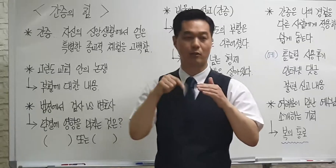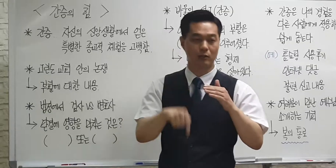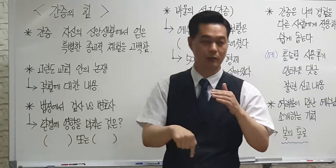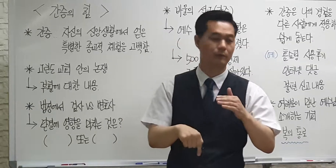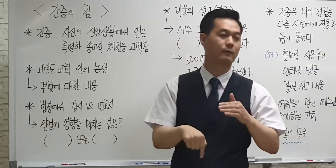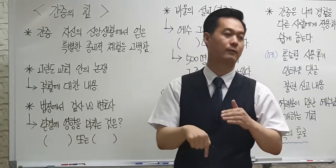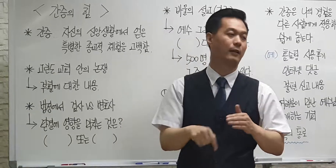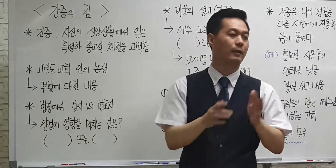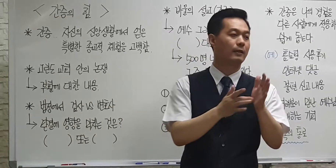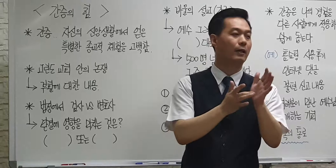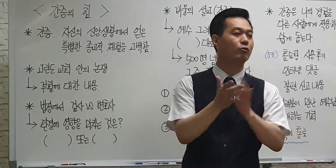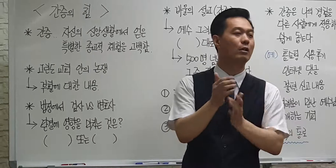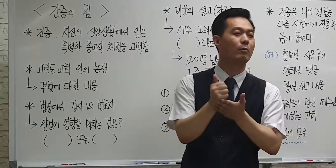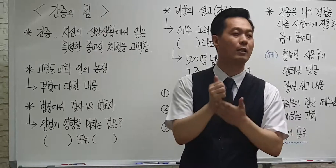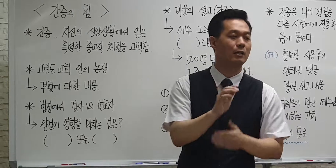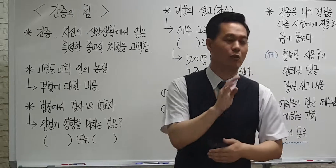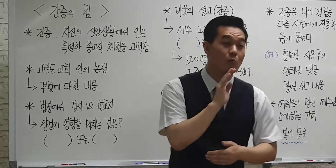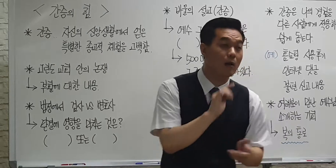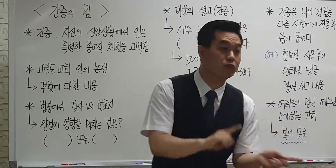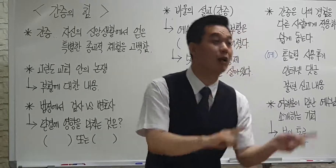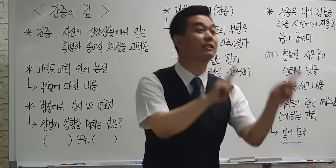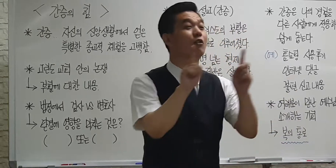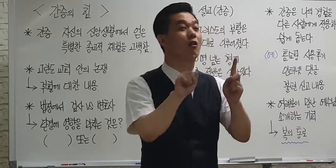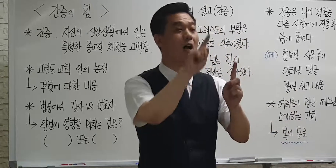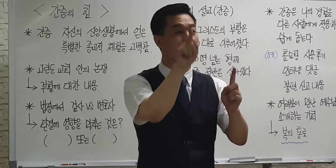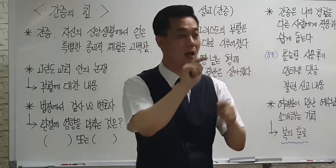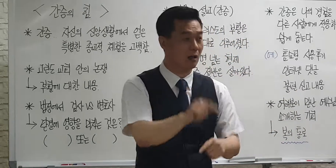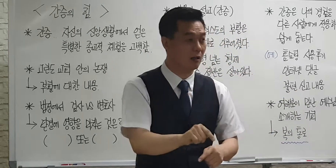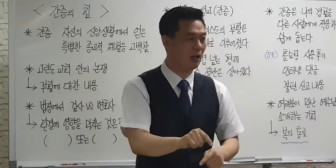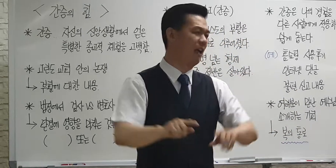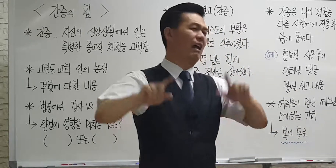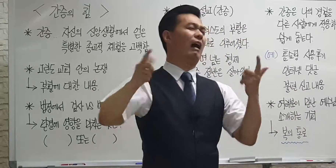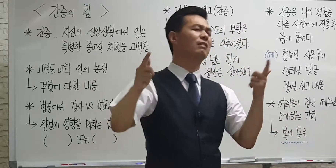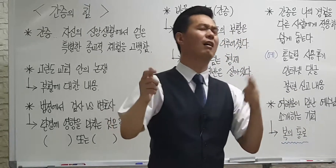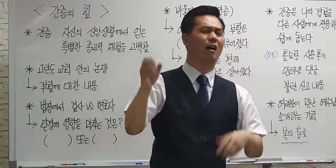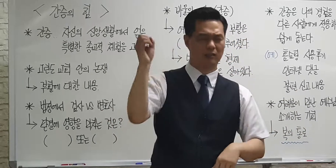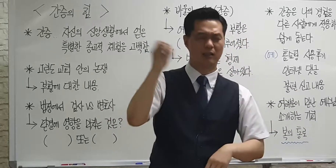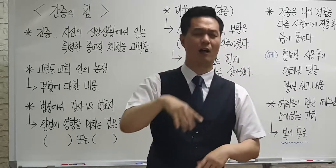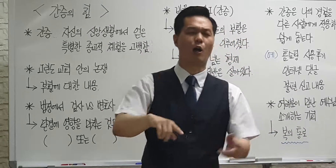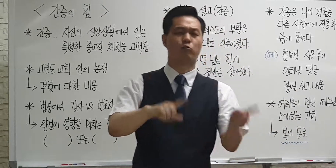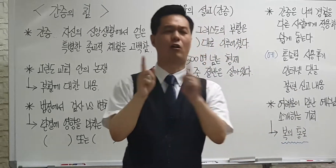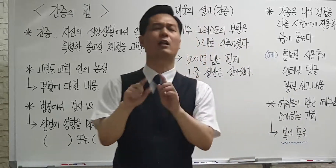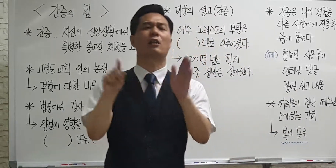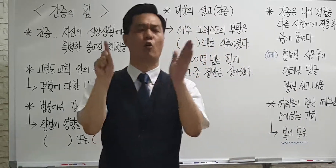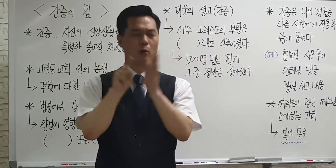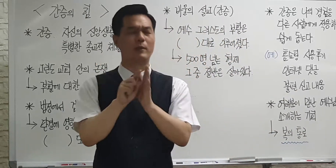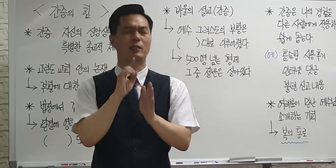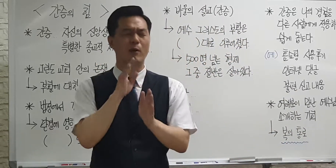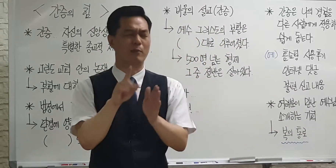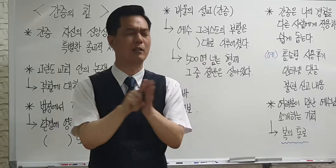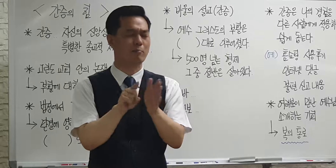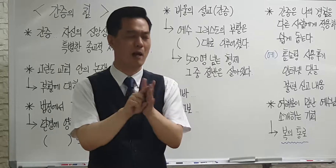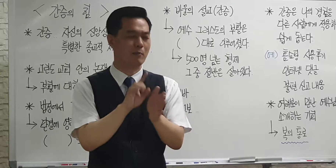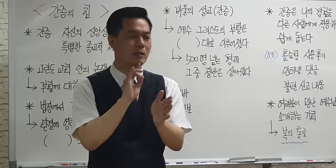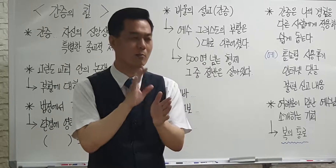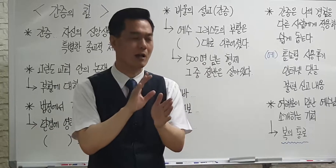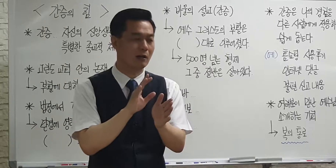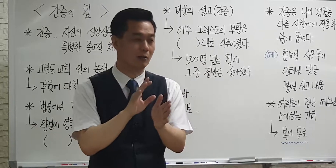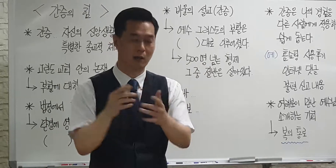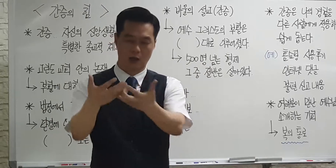안에서는 예수님이 정말 부활하신 건가? 아니다. 그냥 부활했다고 믿음만 한